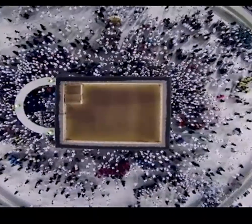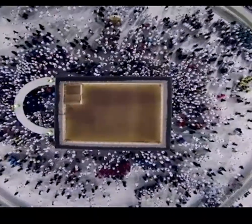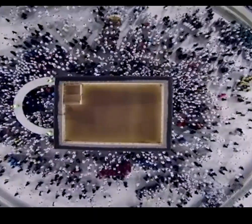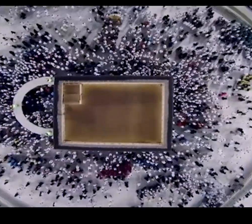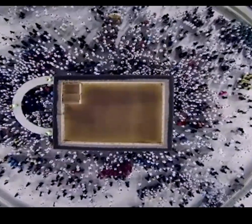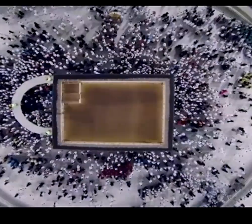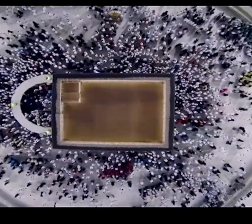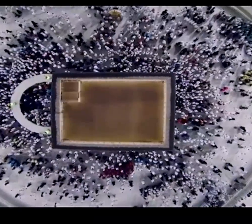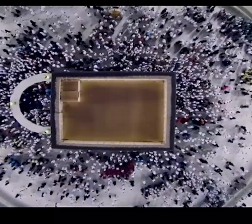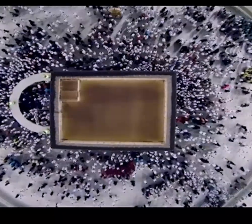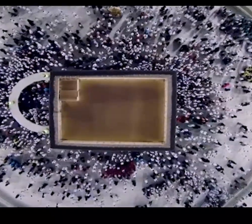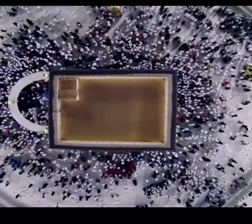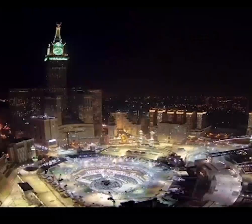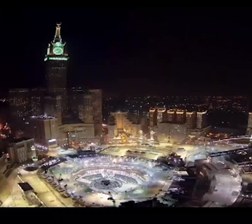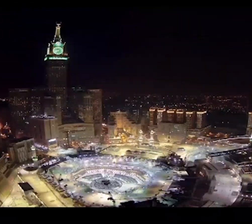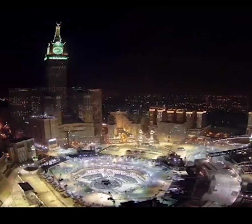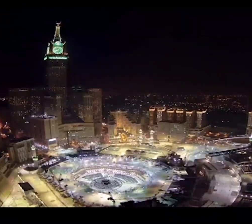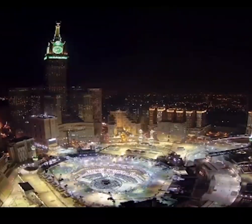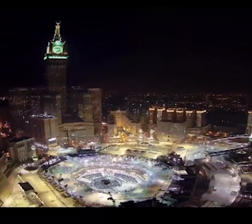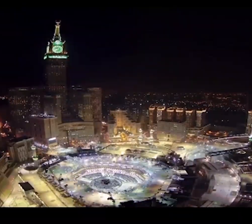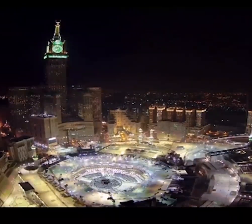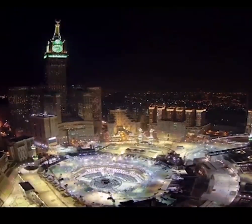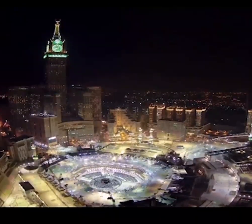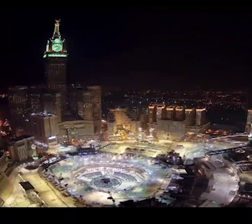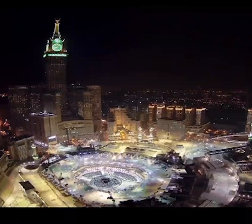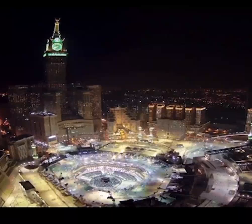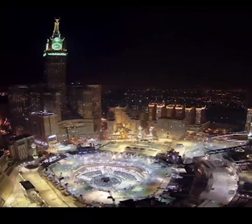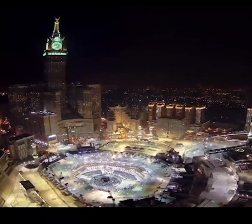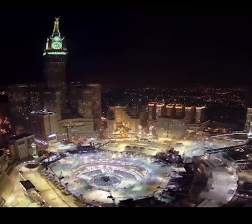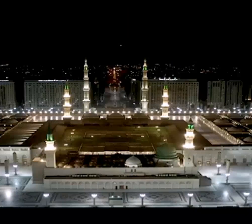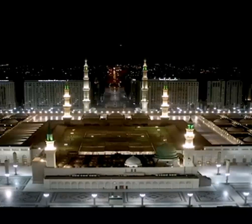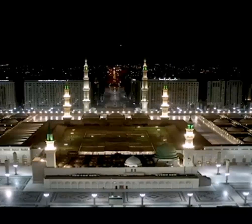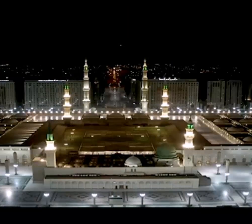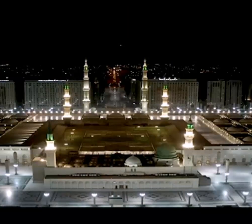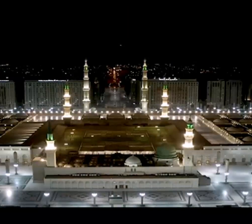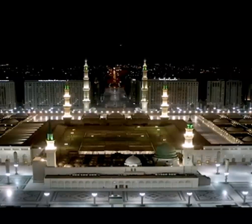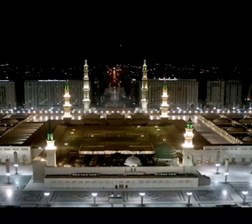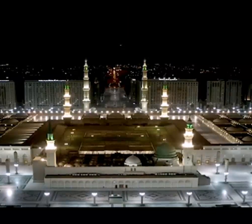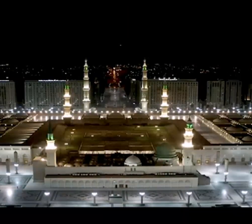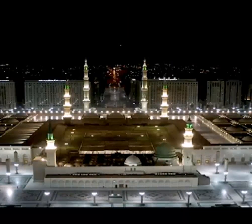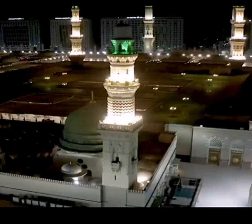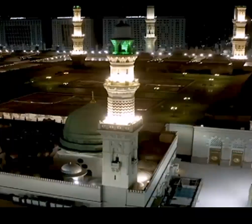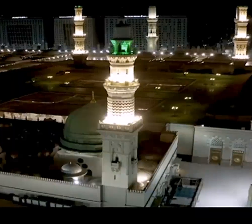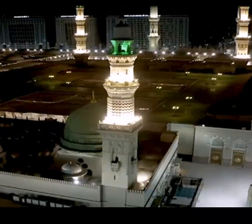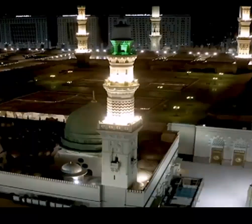باللہ من الشیطان الرجیم بسم اللہ الرحمن الرحیم الصلاة والسلام علیکہ یا رسول اللہ